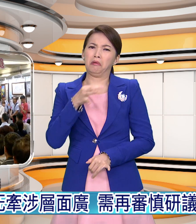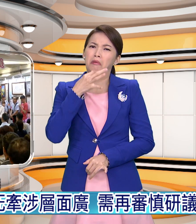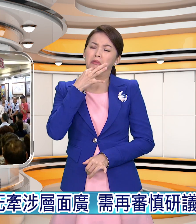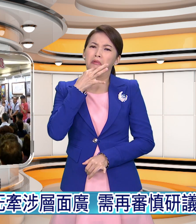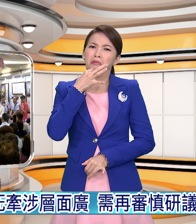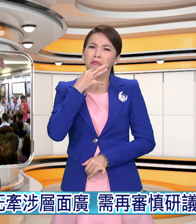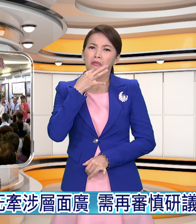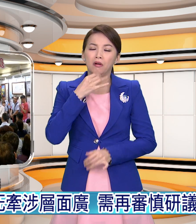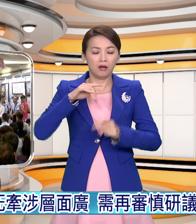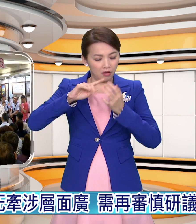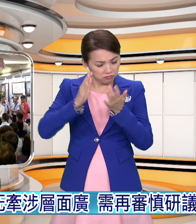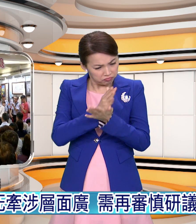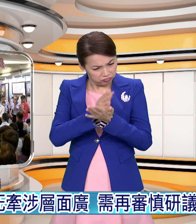再审慎演绎。